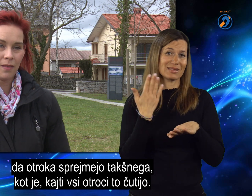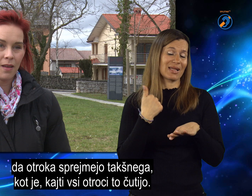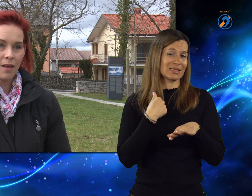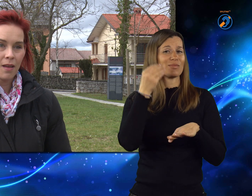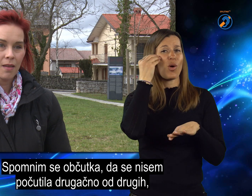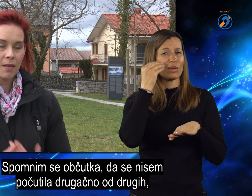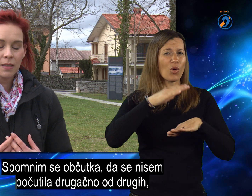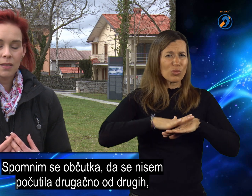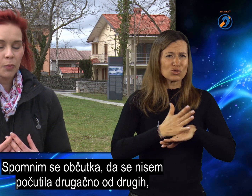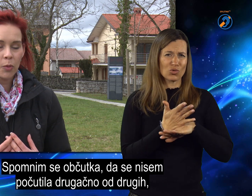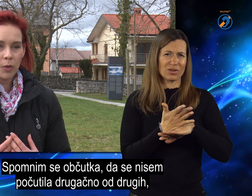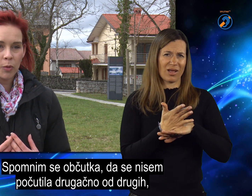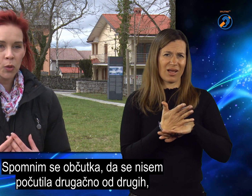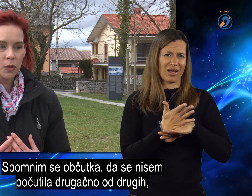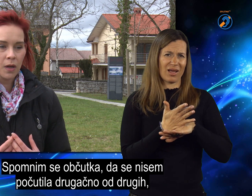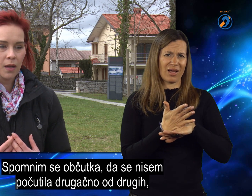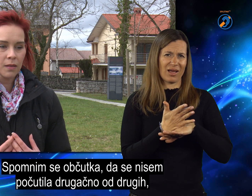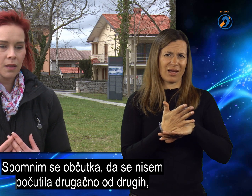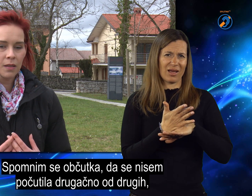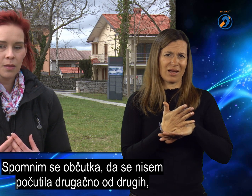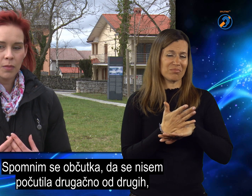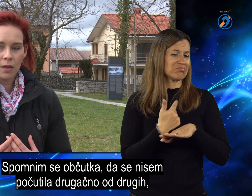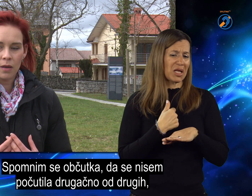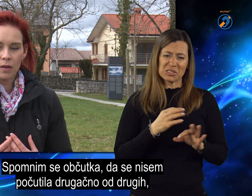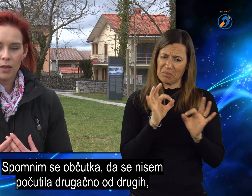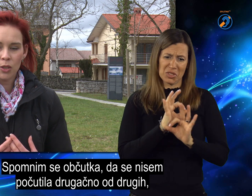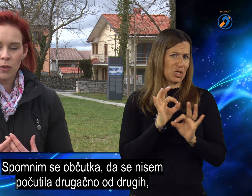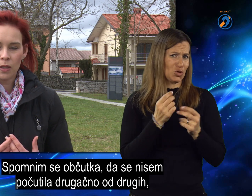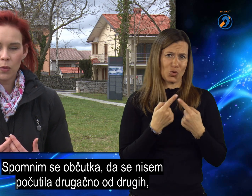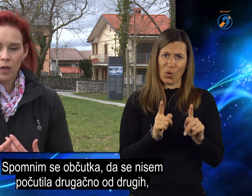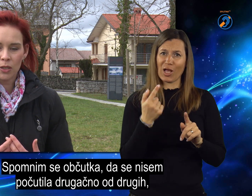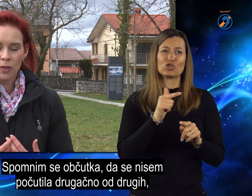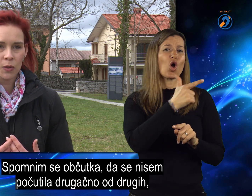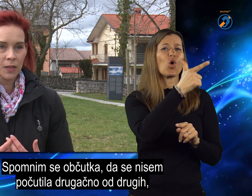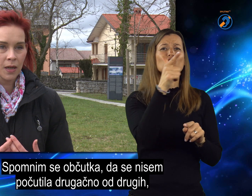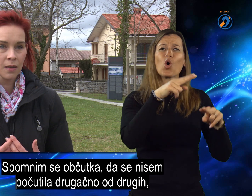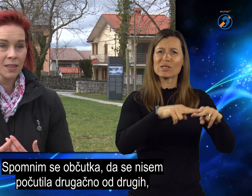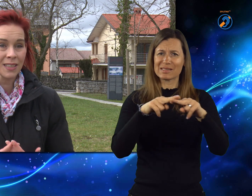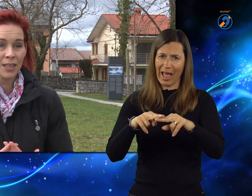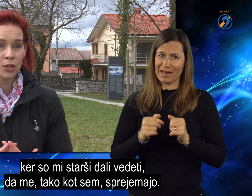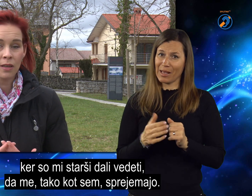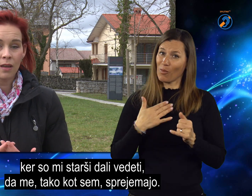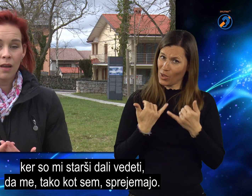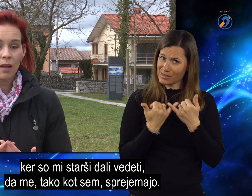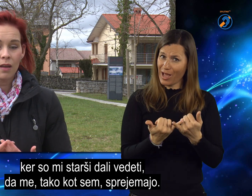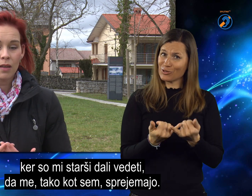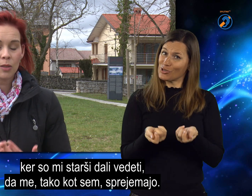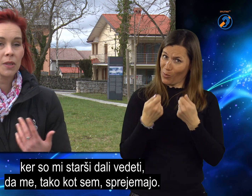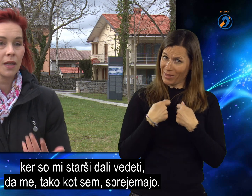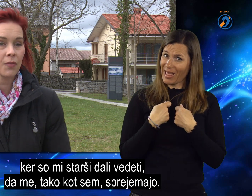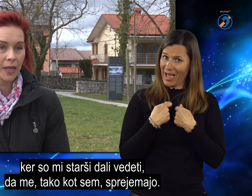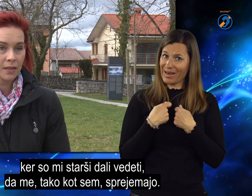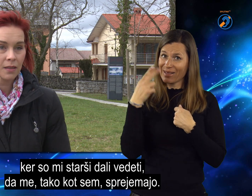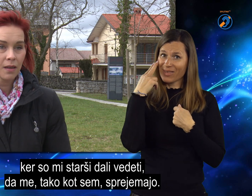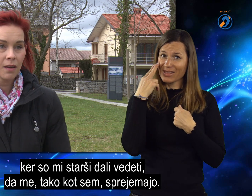čutijo. Jaz se spomnim občutka, da nisem čutila drugačna od ostalih, ker starši so